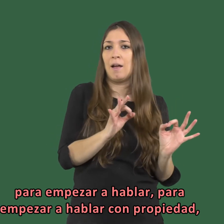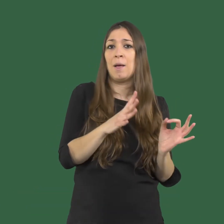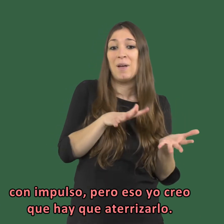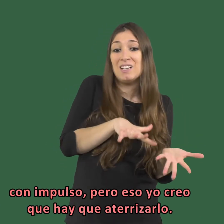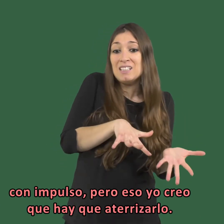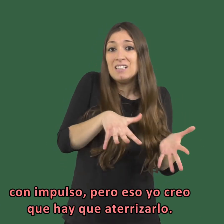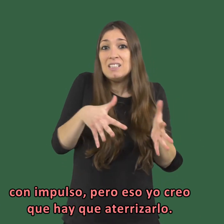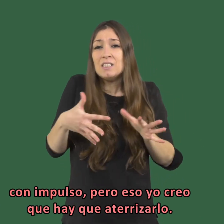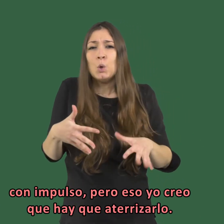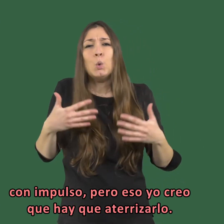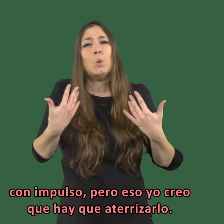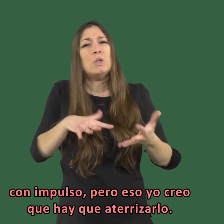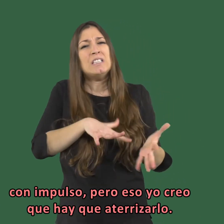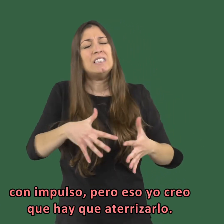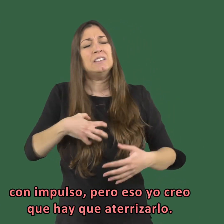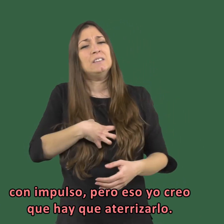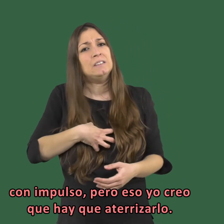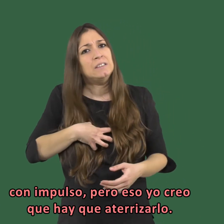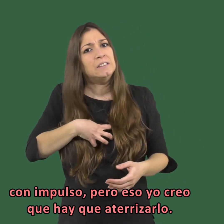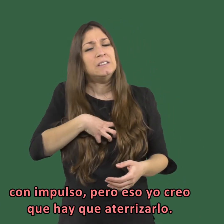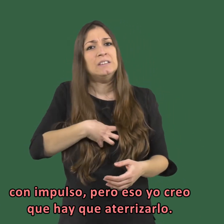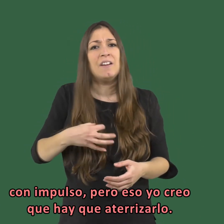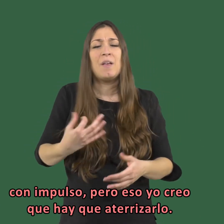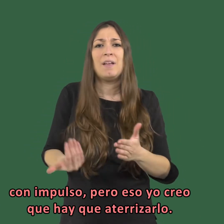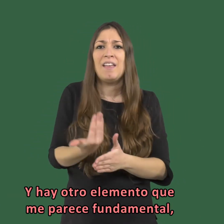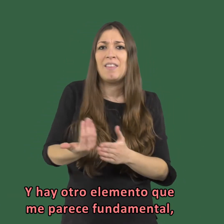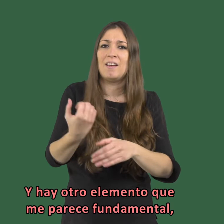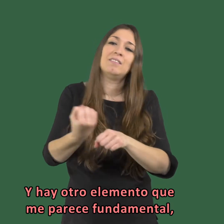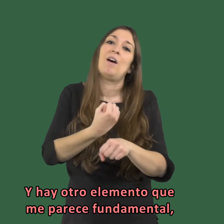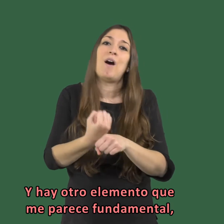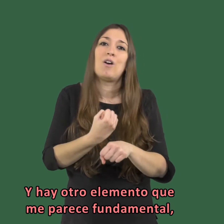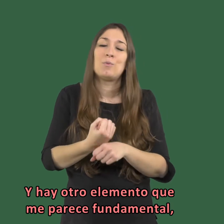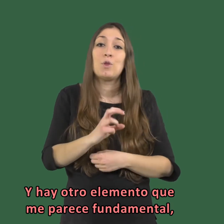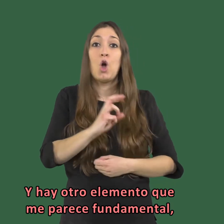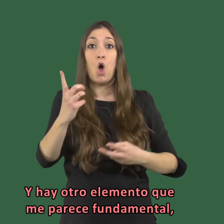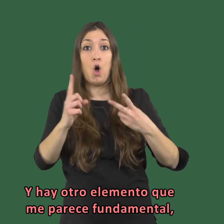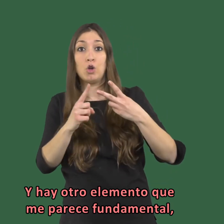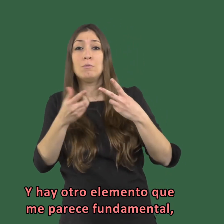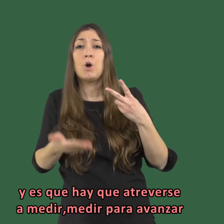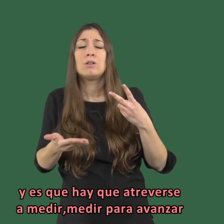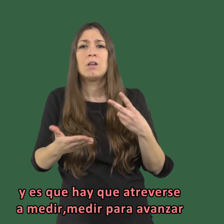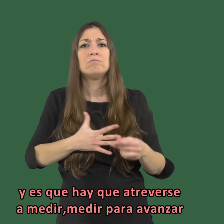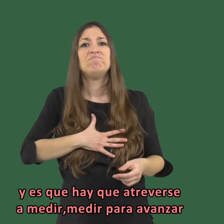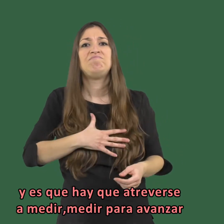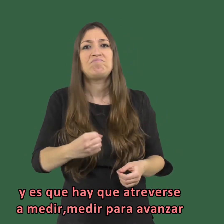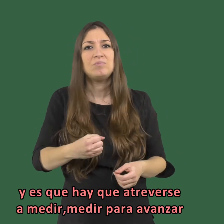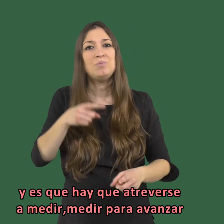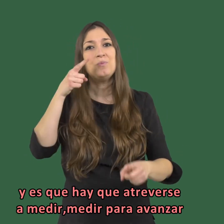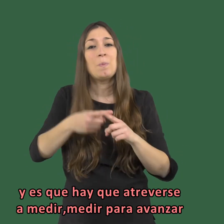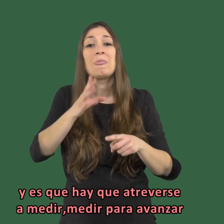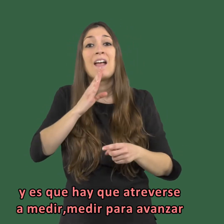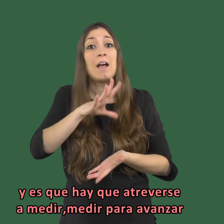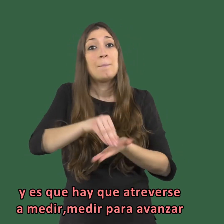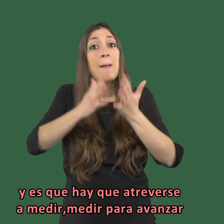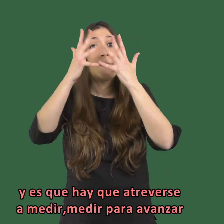propiedad, con impulso. Pero eso hay que aterrizarlo. Y hay otro elemento que a mí me parece fundamental y es que hay que atreverse a